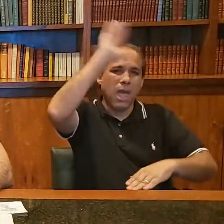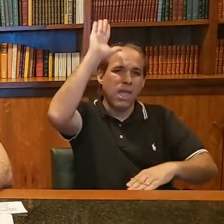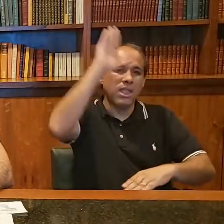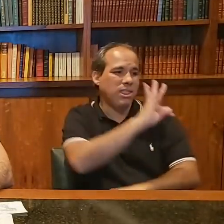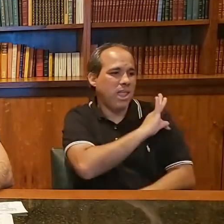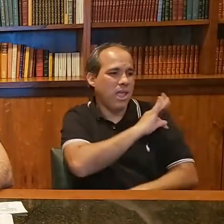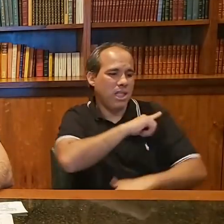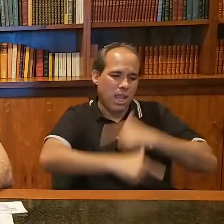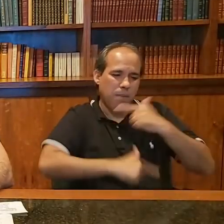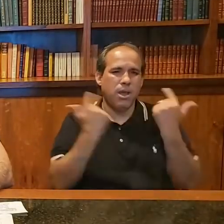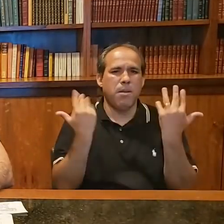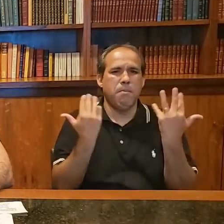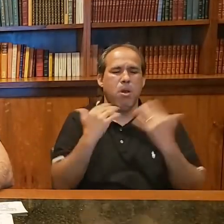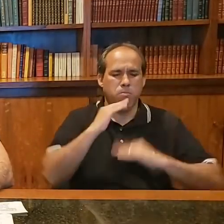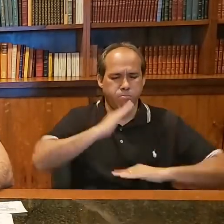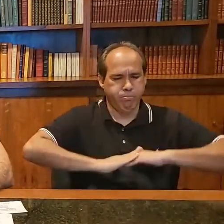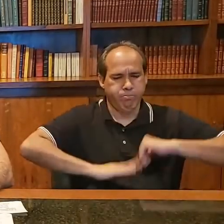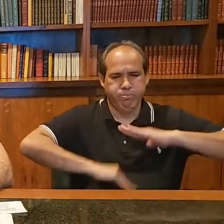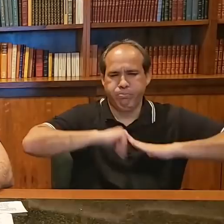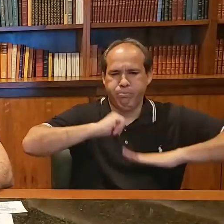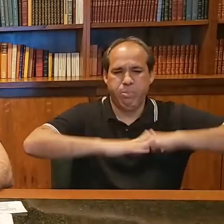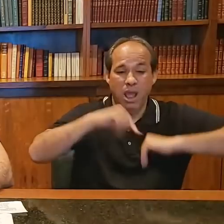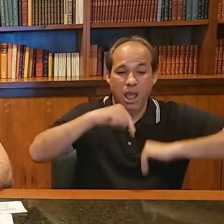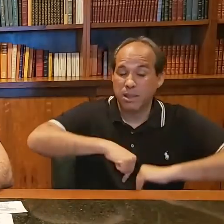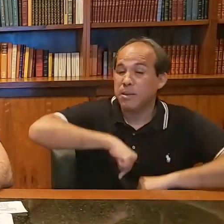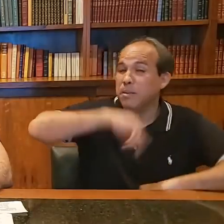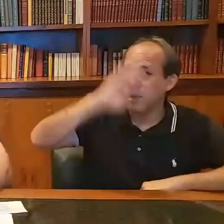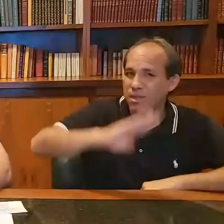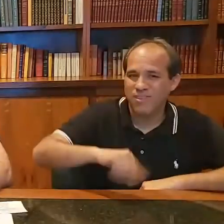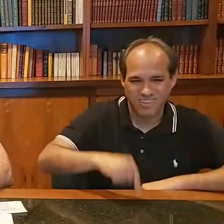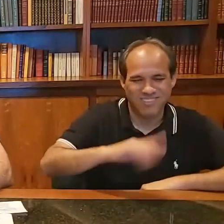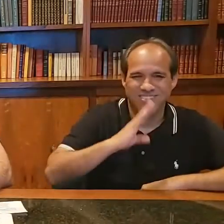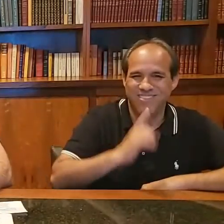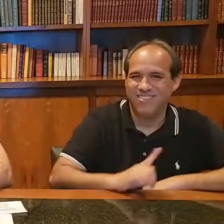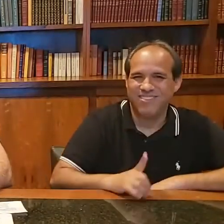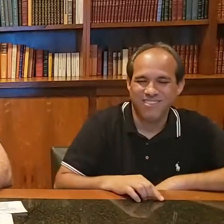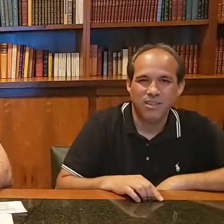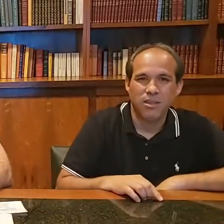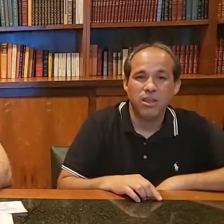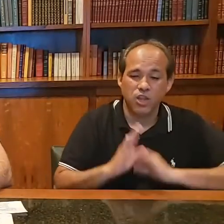trabalham com as mãos. E nós temos hoje, o Brasil desconhece isso,